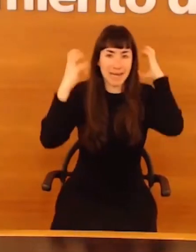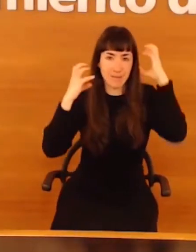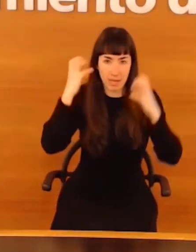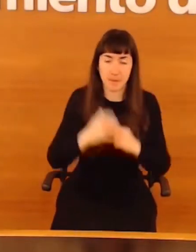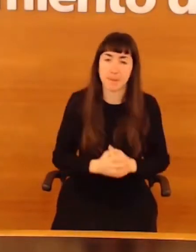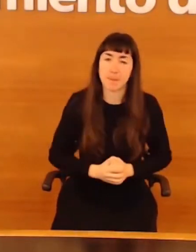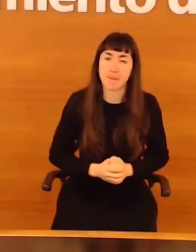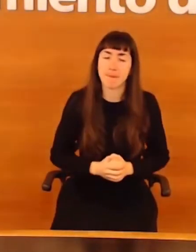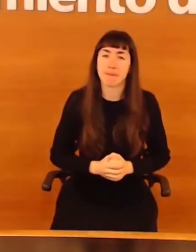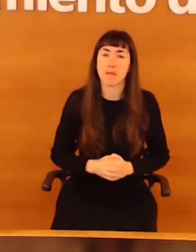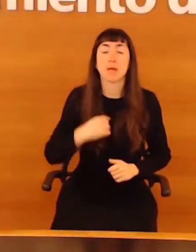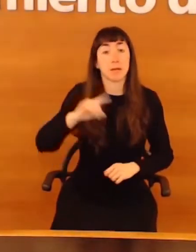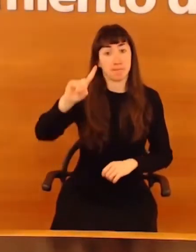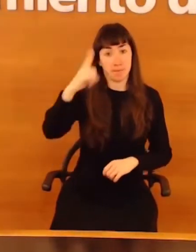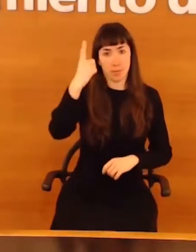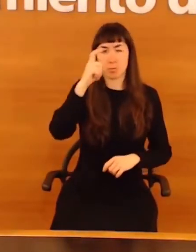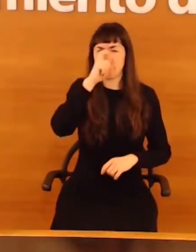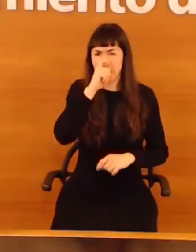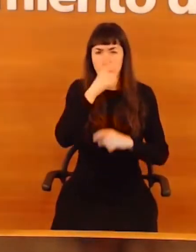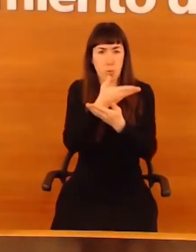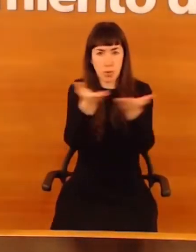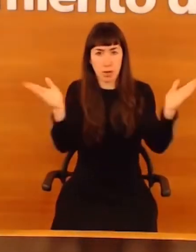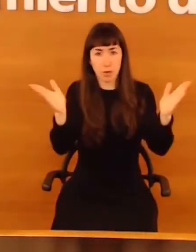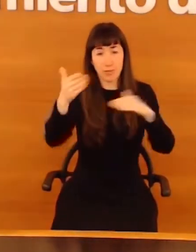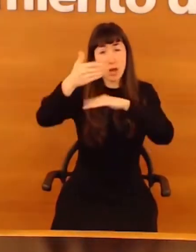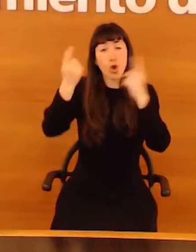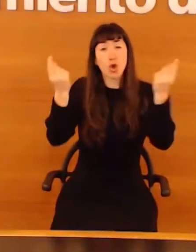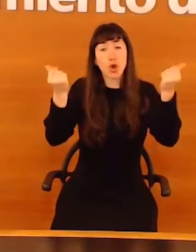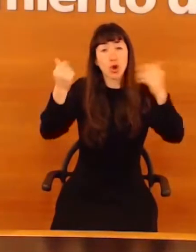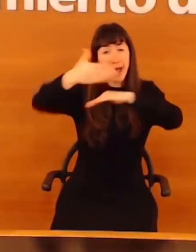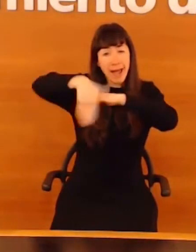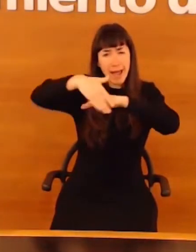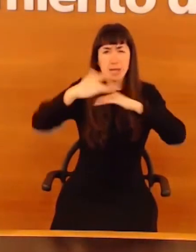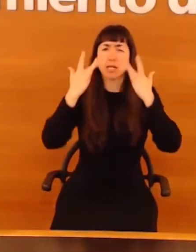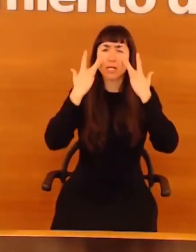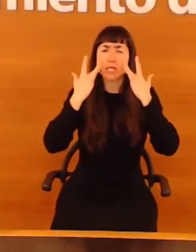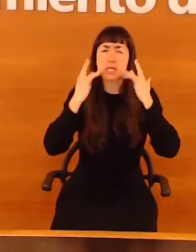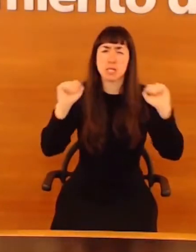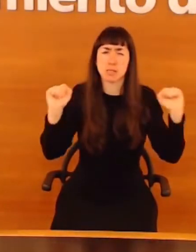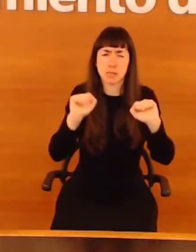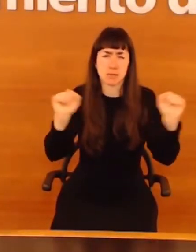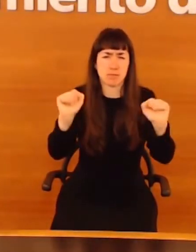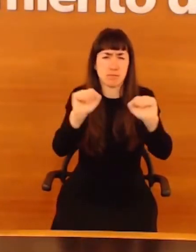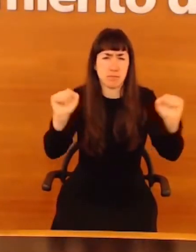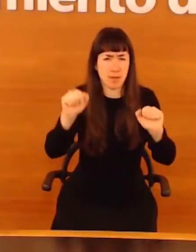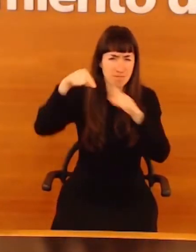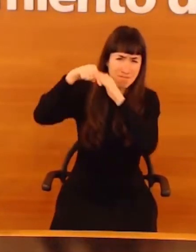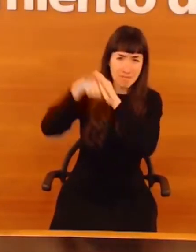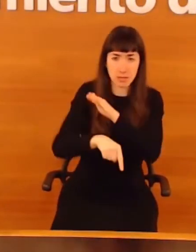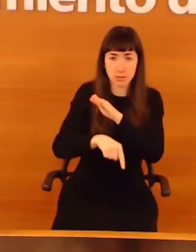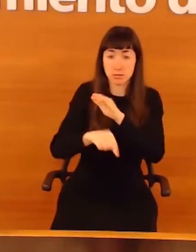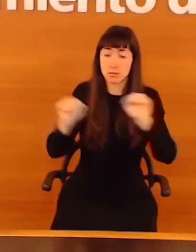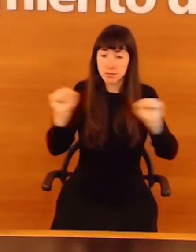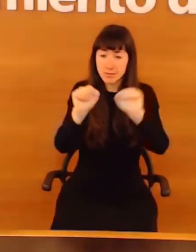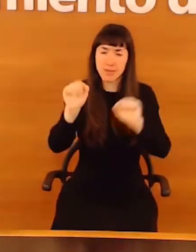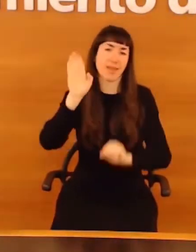Primero, quiero recordar que hemos intensificado la limpieza en las calles de Logroño y que esta se realiza con productos